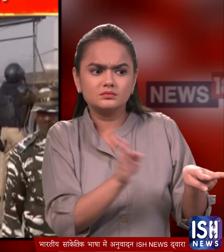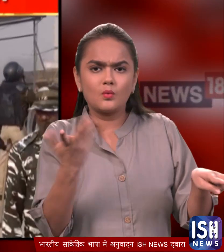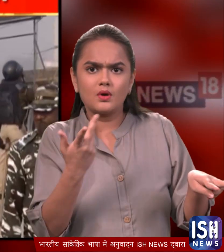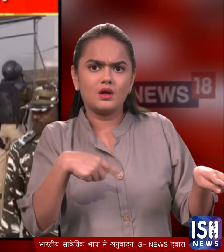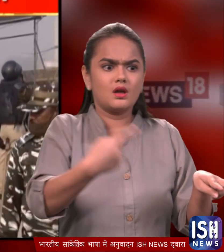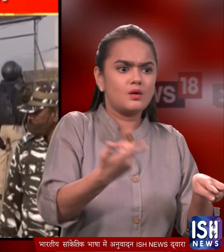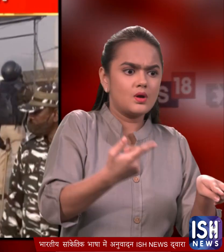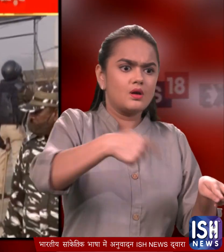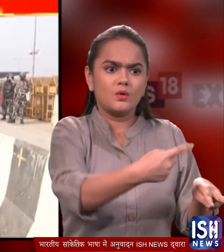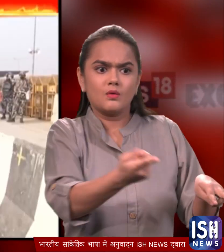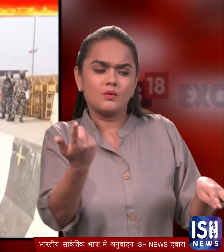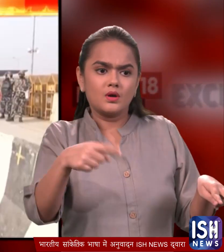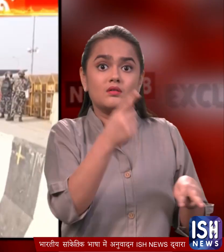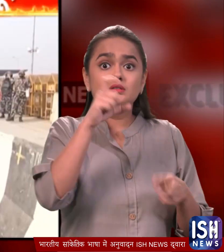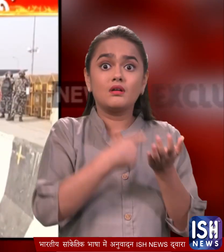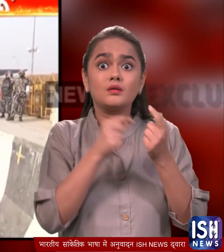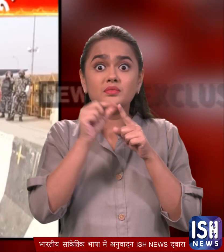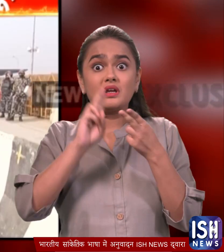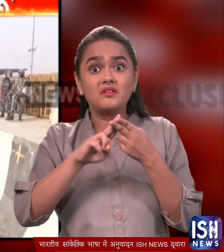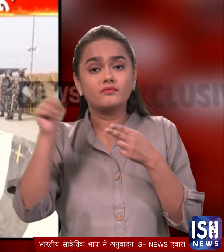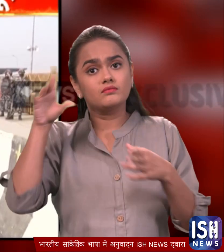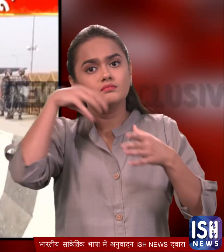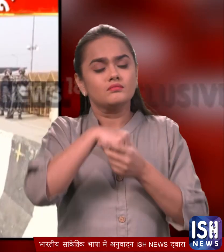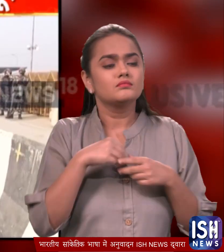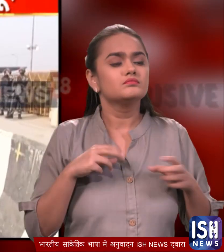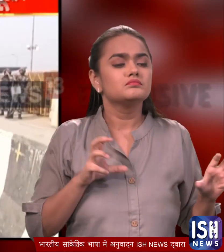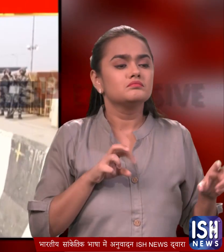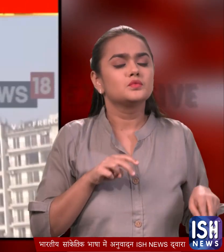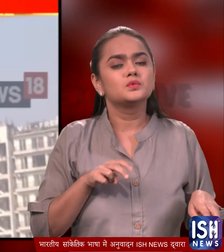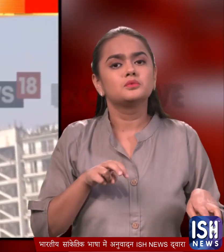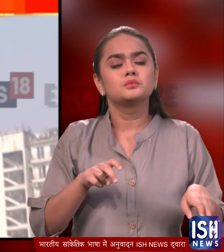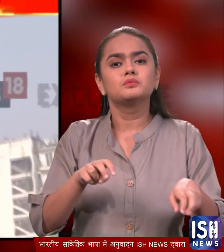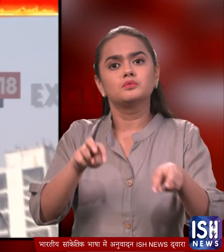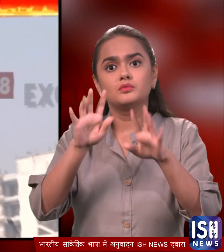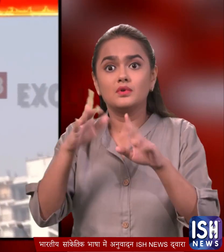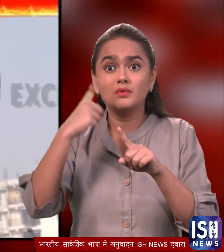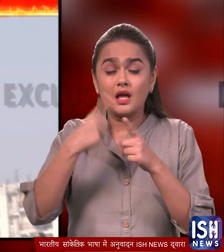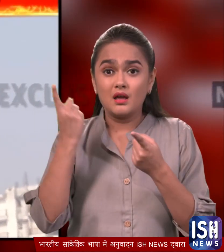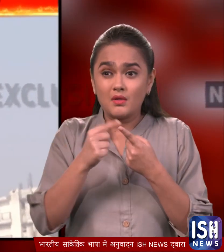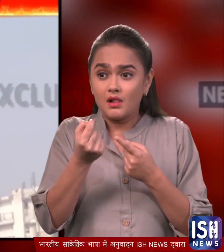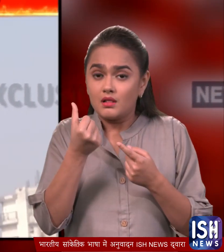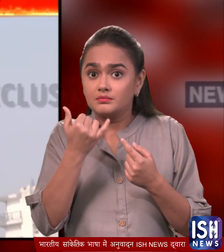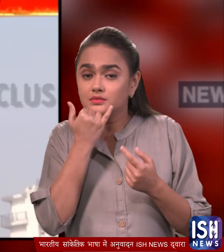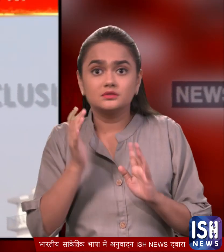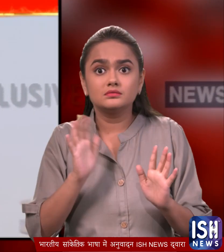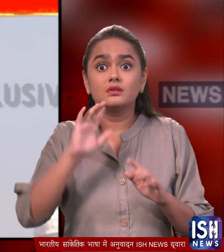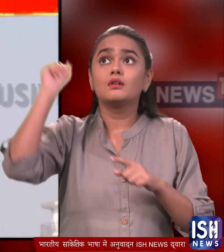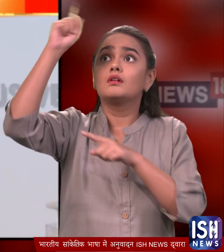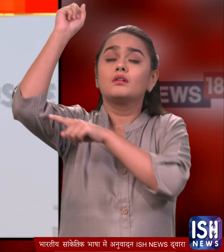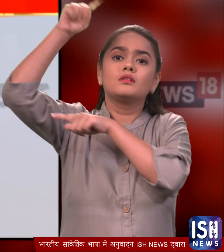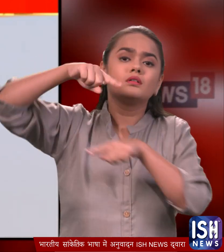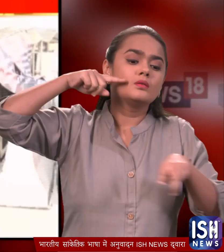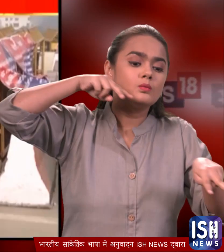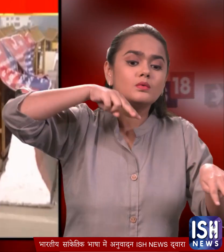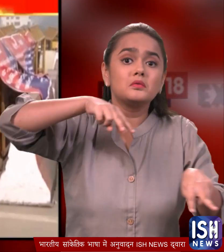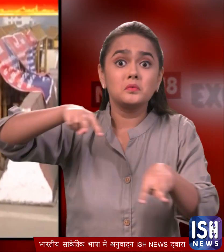रखने के लिए दिल्ली पुलिस के साथ सीआरपीएफ के जवान कंधे से कंधा मिलाकर मौजूद रहे। यही नहीं, किसी तरह की चूक से बचने के लिए आसमान से भी पहरेदारी